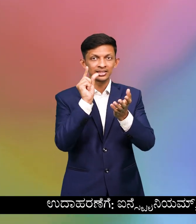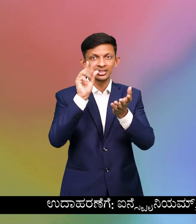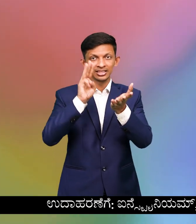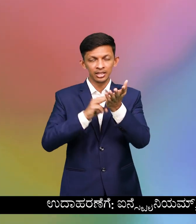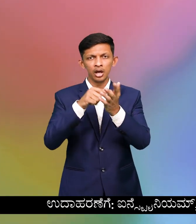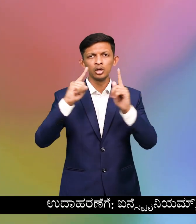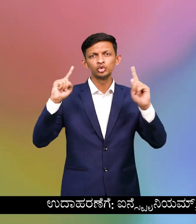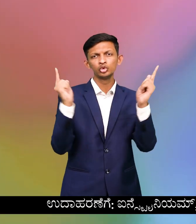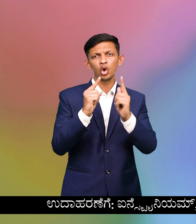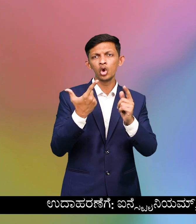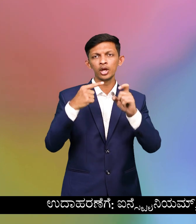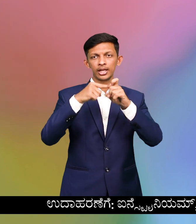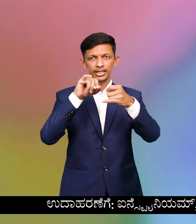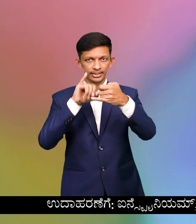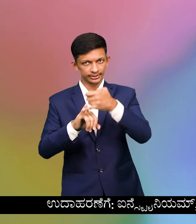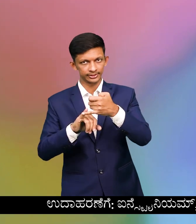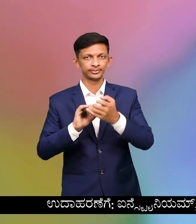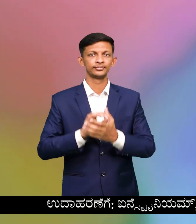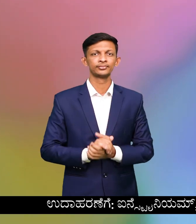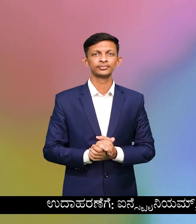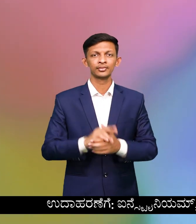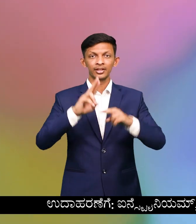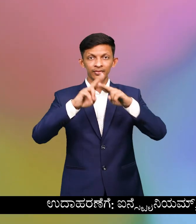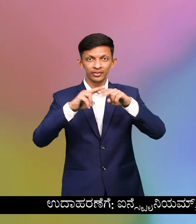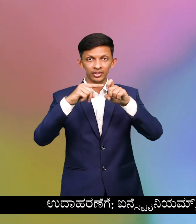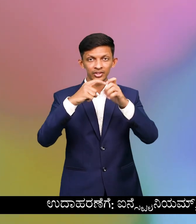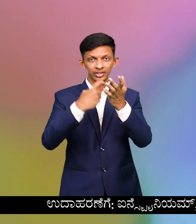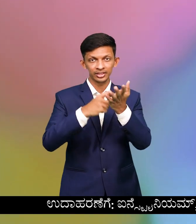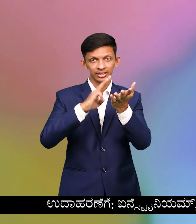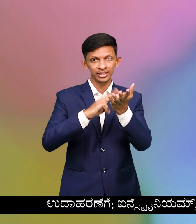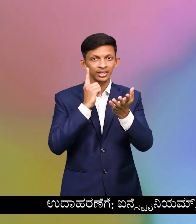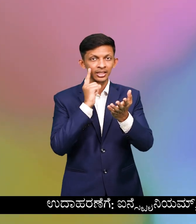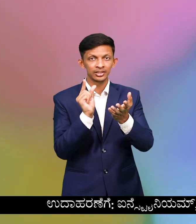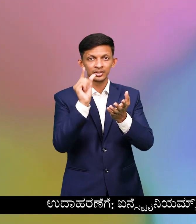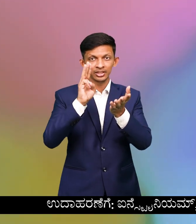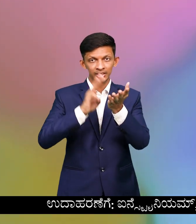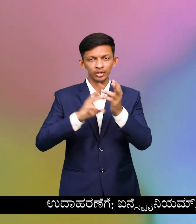ಫೆರ್ಮಿಯಂ, ರುಥರ್ಫೋರ್ಡಿಯಂ ಮತ್ತು ಮೆಂಡೆಲಿವಿಯಂ.